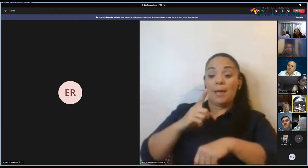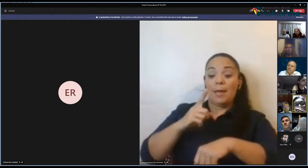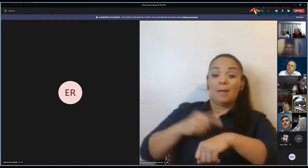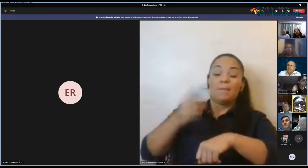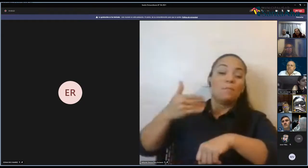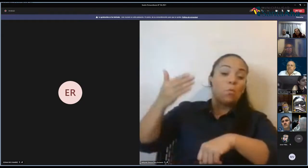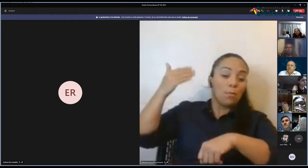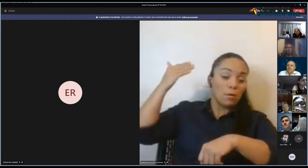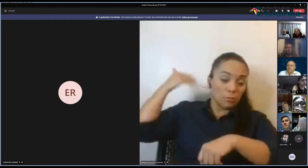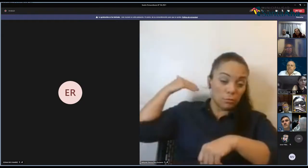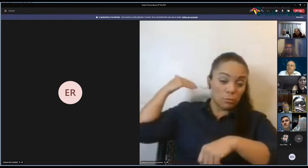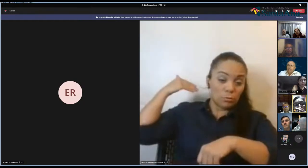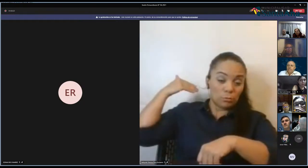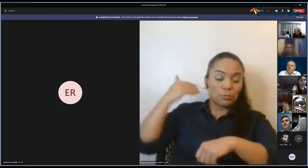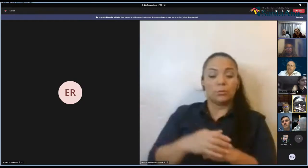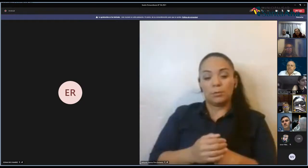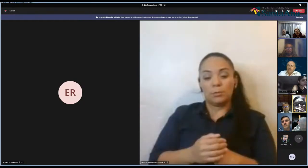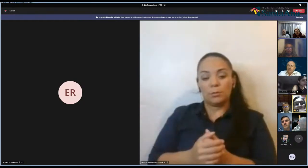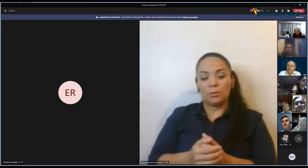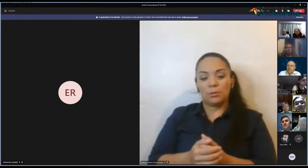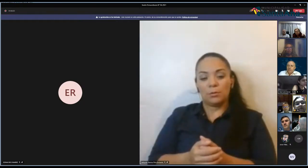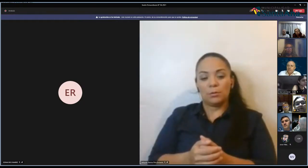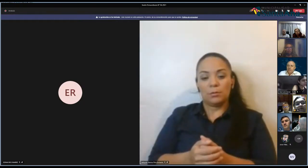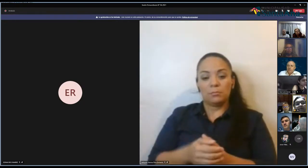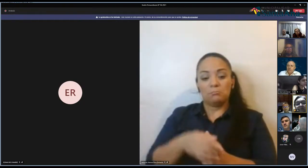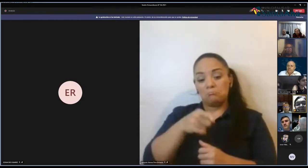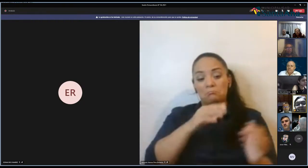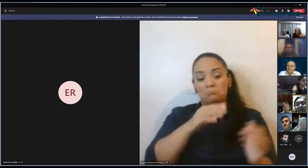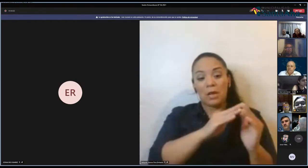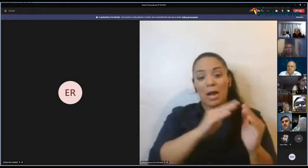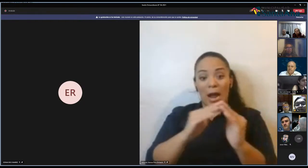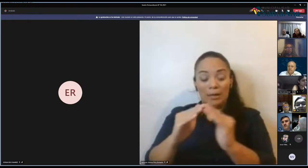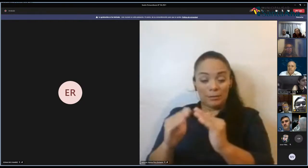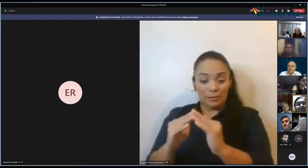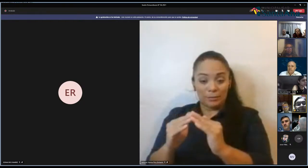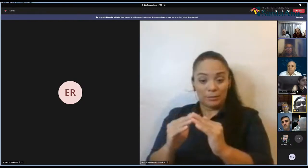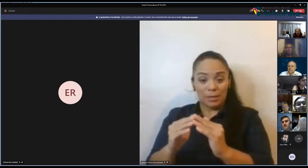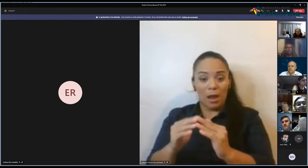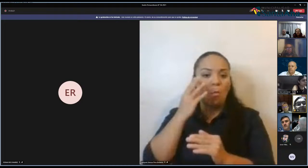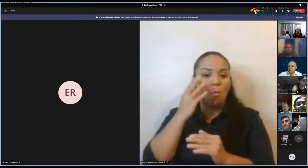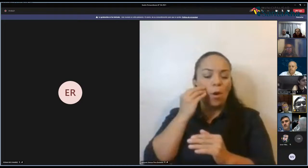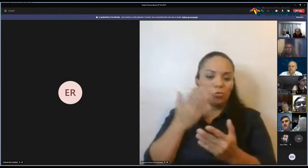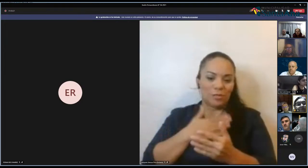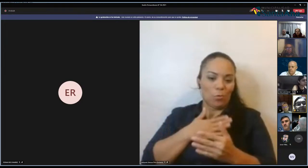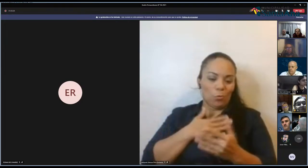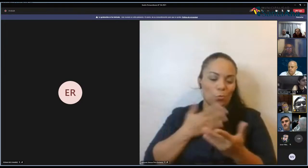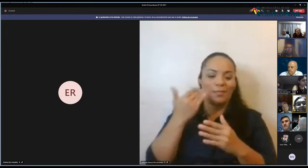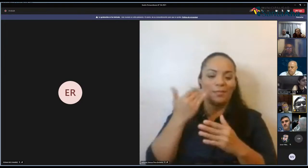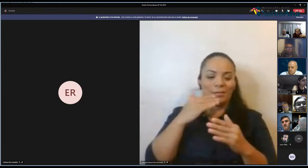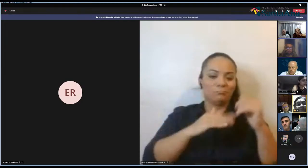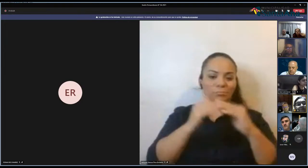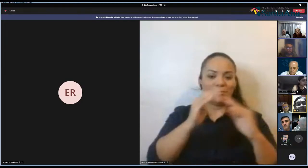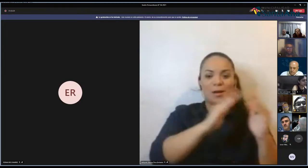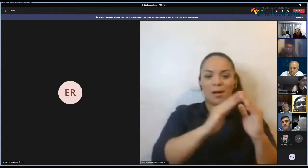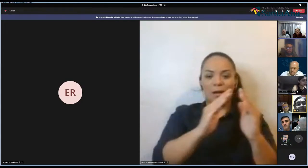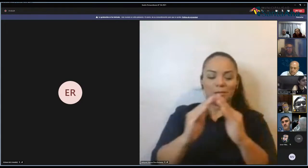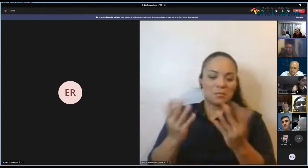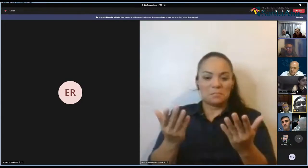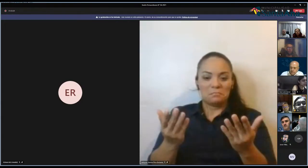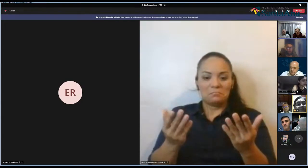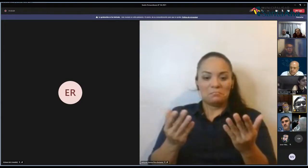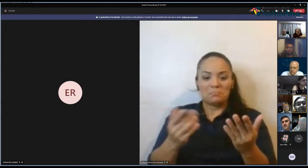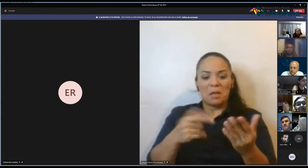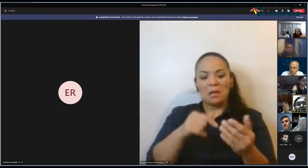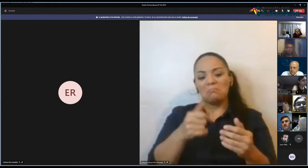este las casas los los abuelitos de uno hacían estas casas nada más ponían un medio tubo